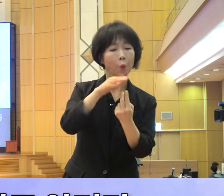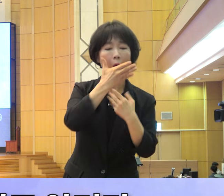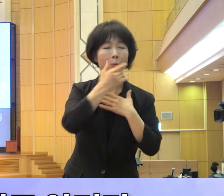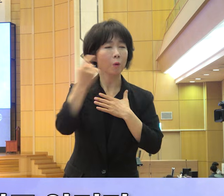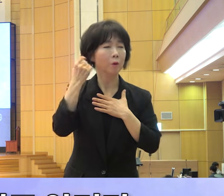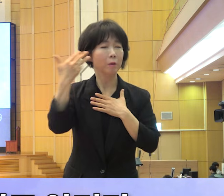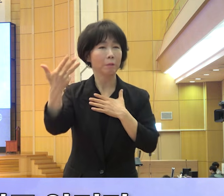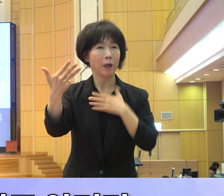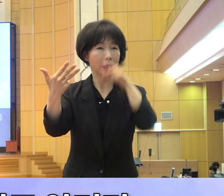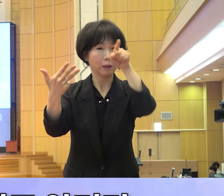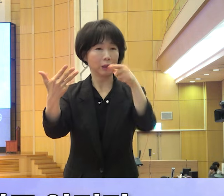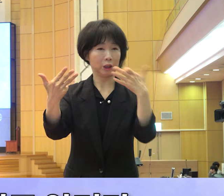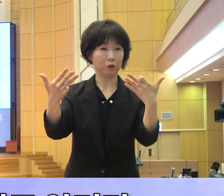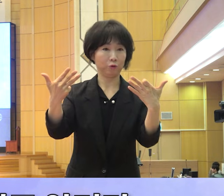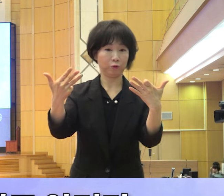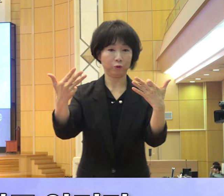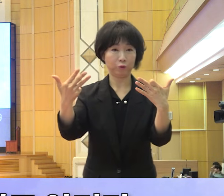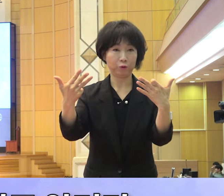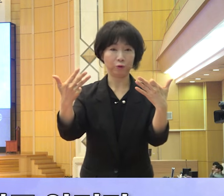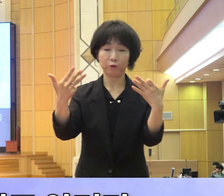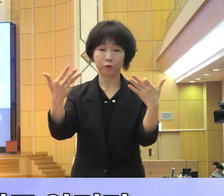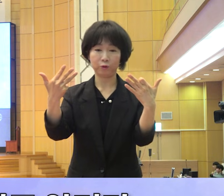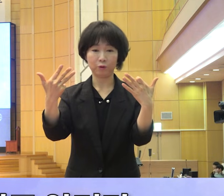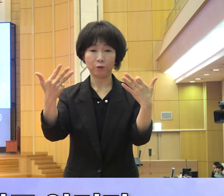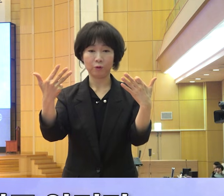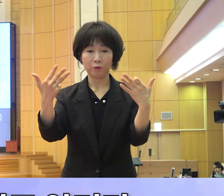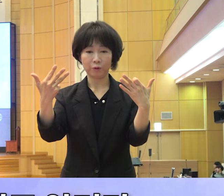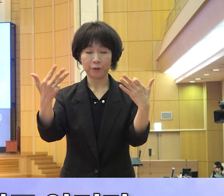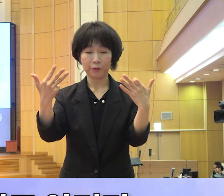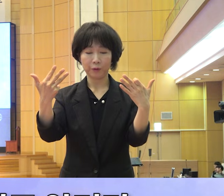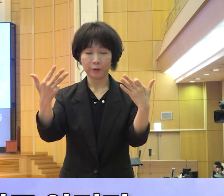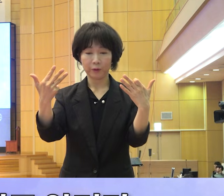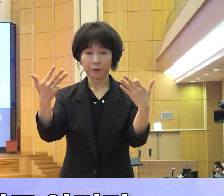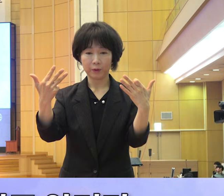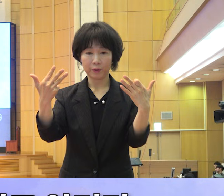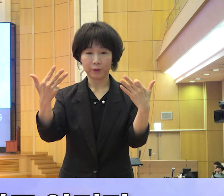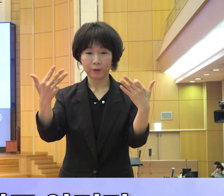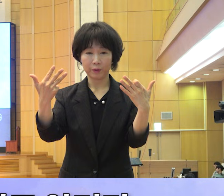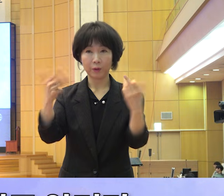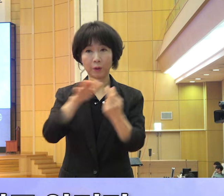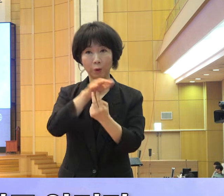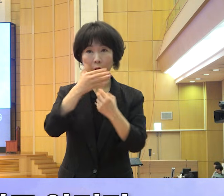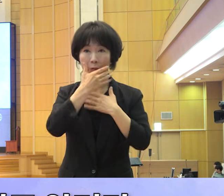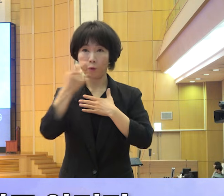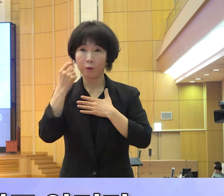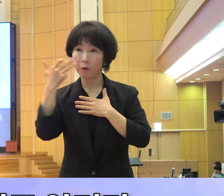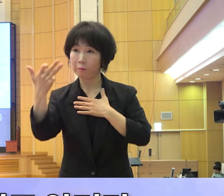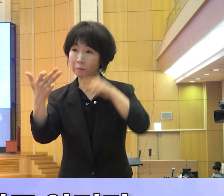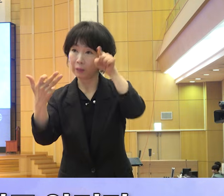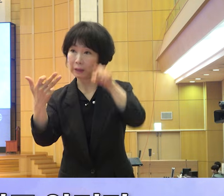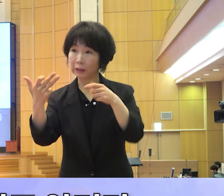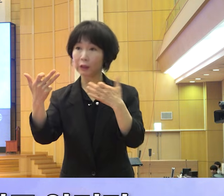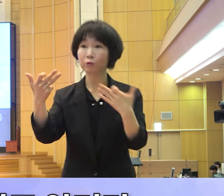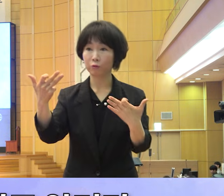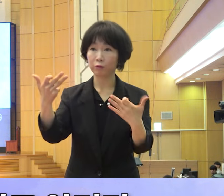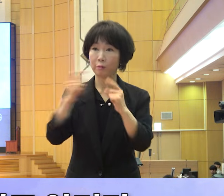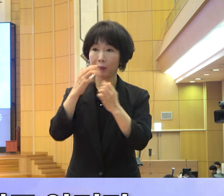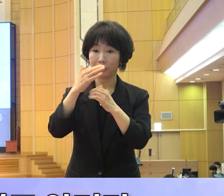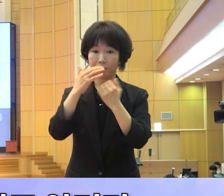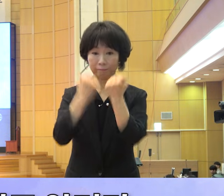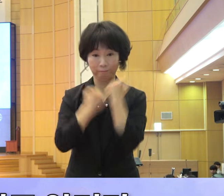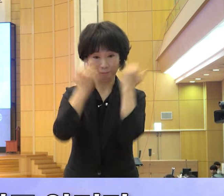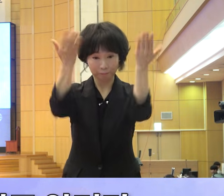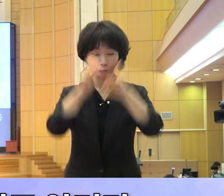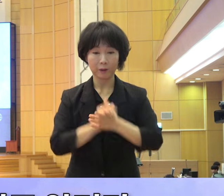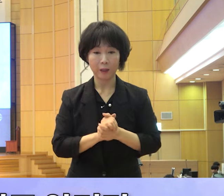말씀입니다. 요한복음 8장 19절 말씀